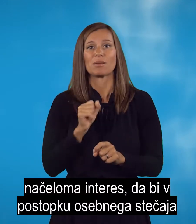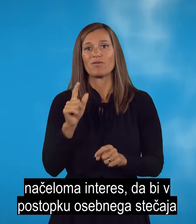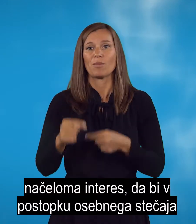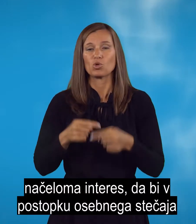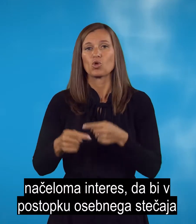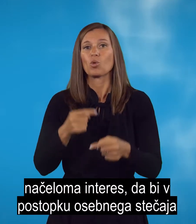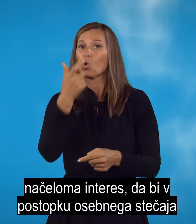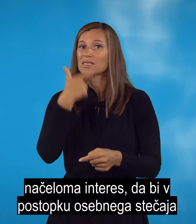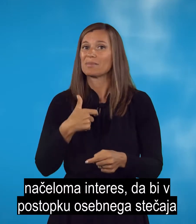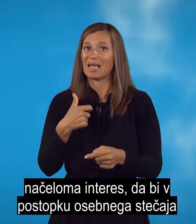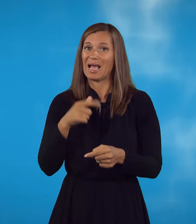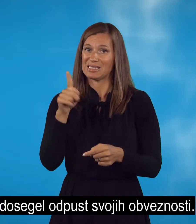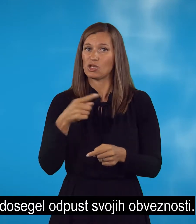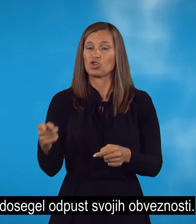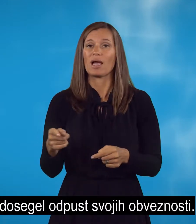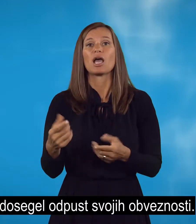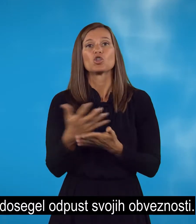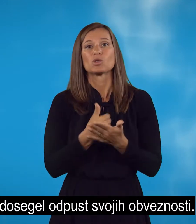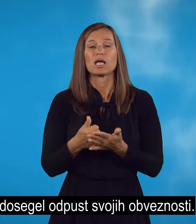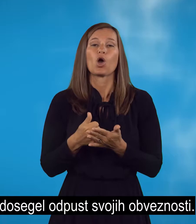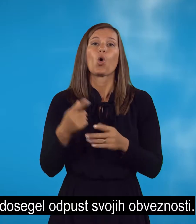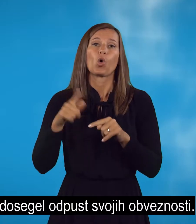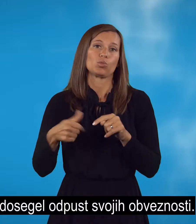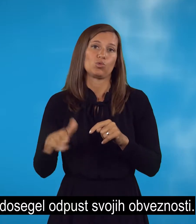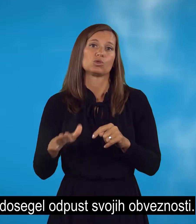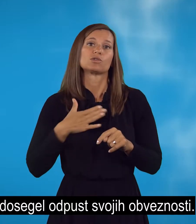postopku osebnega stečaja dosegel odpust svojih obveznosti.